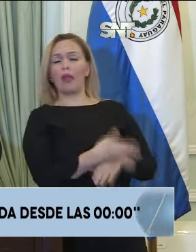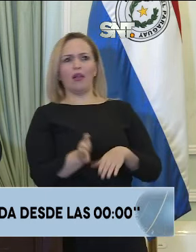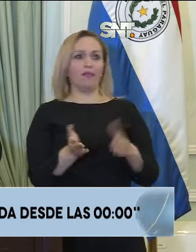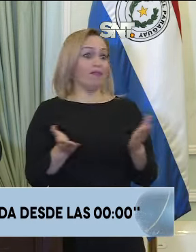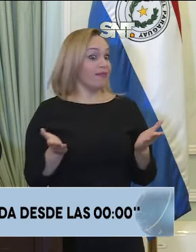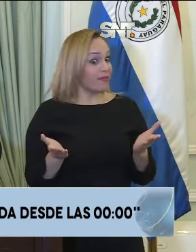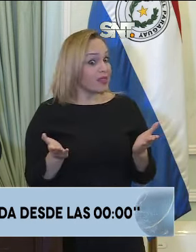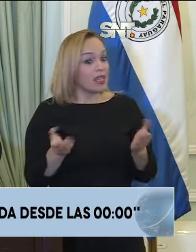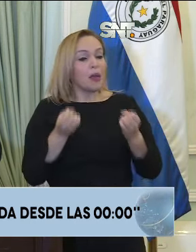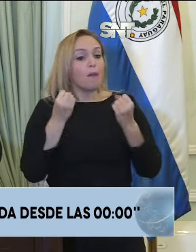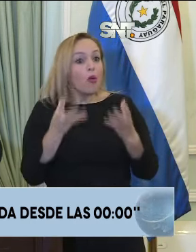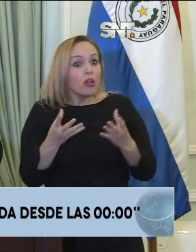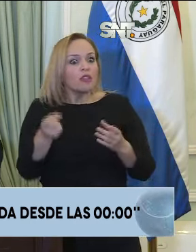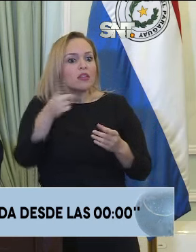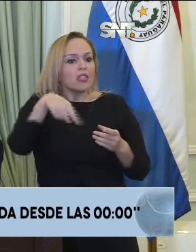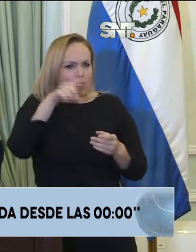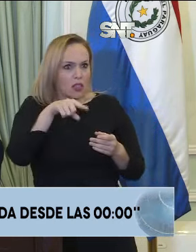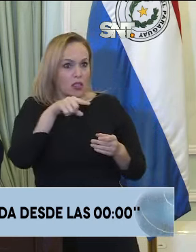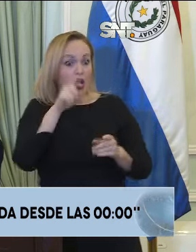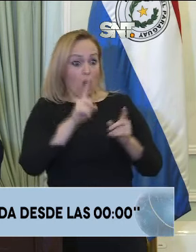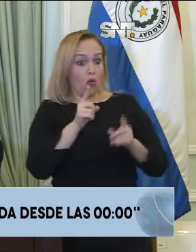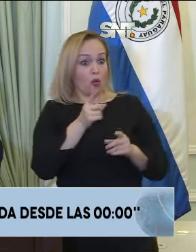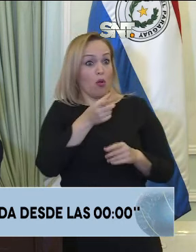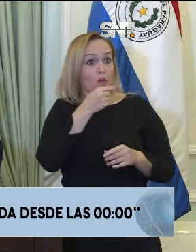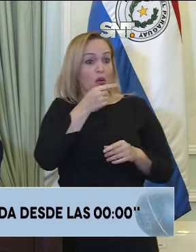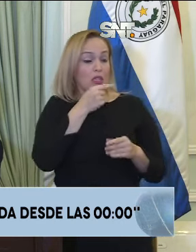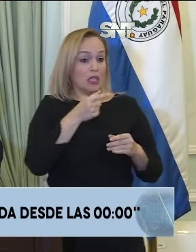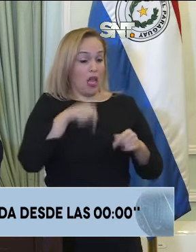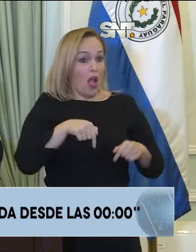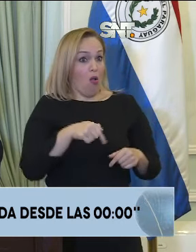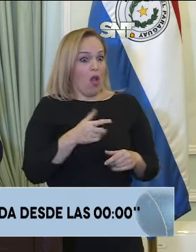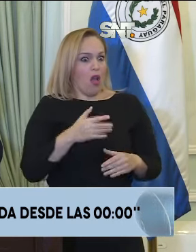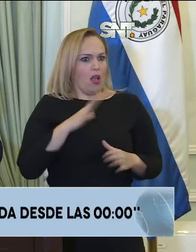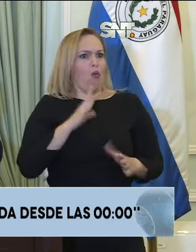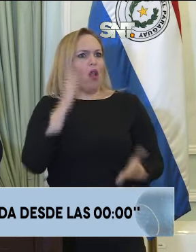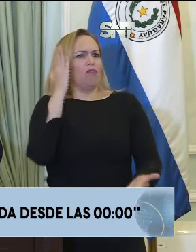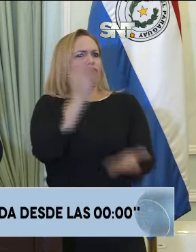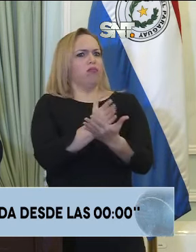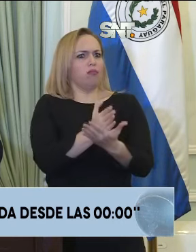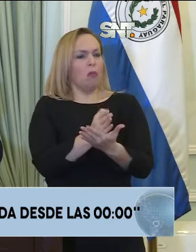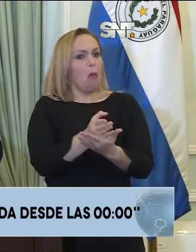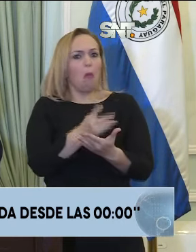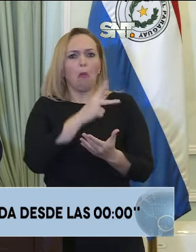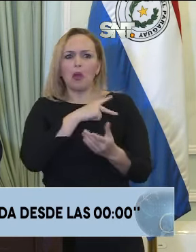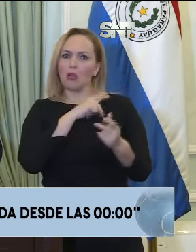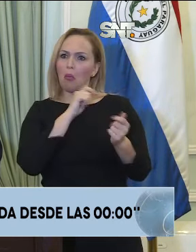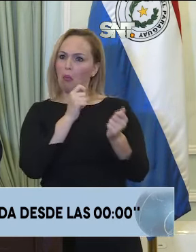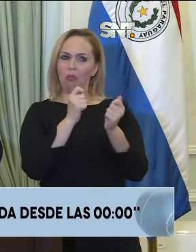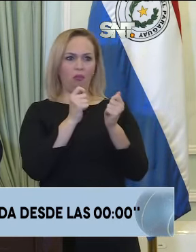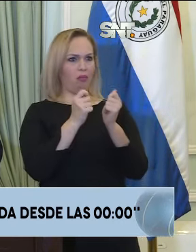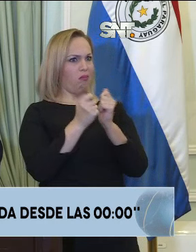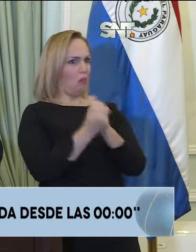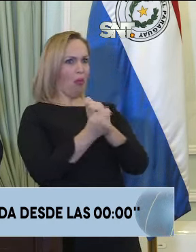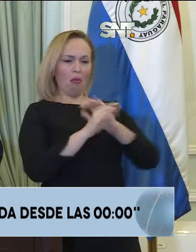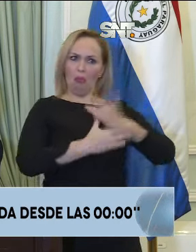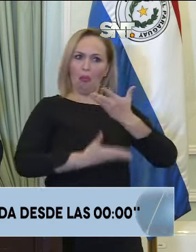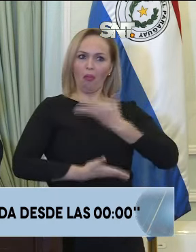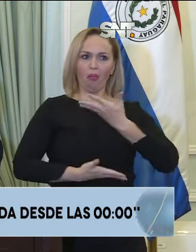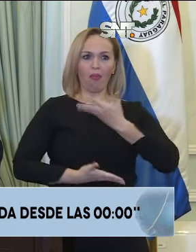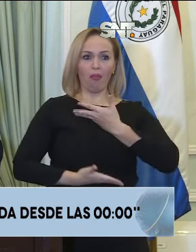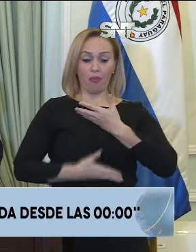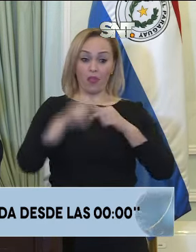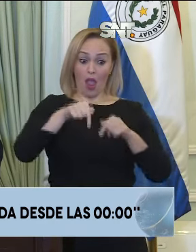experiencia nos dice que la persuasión ha tenido éxito y también la firmeza para casos excepcionales. Creo que de ahora hasta